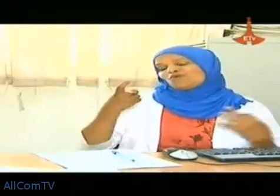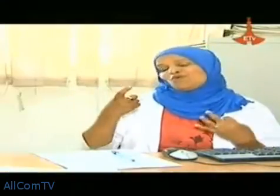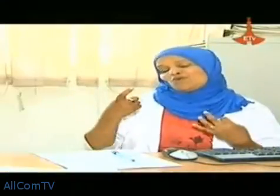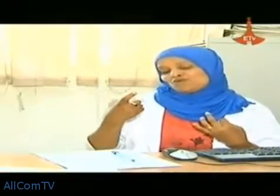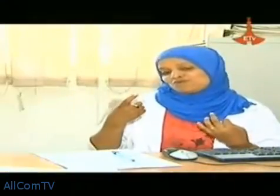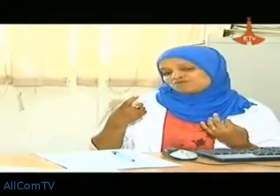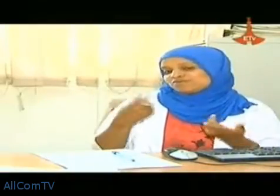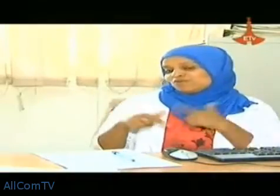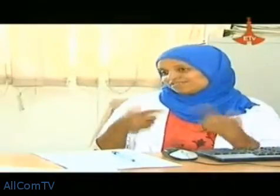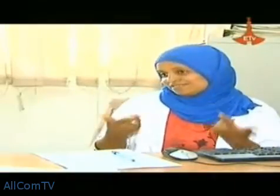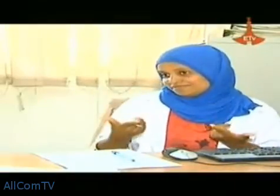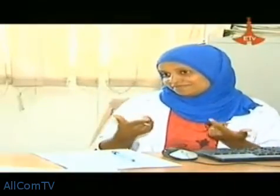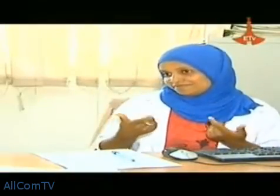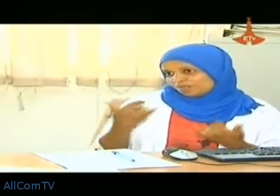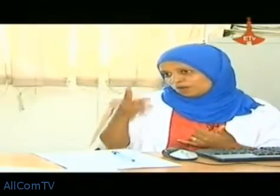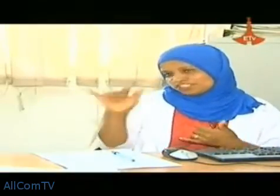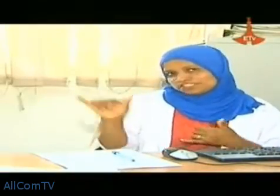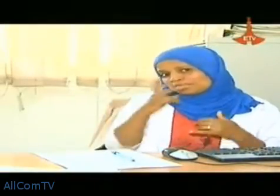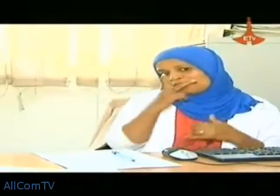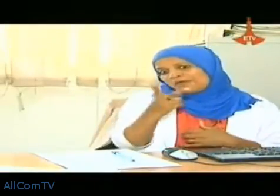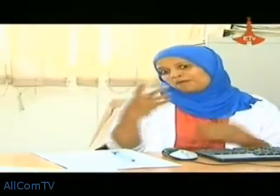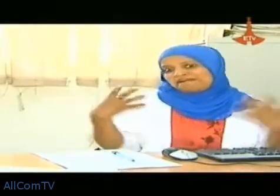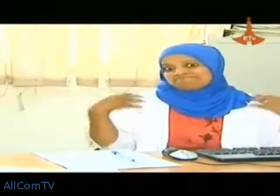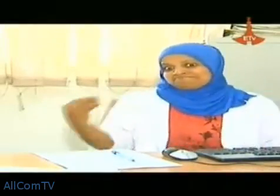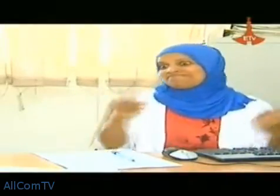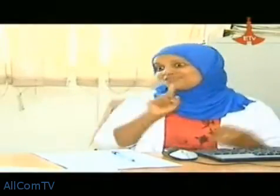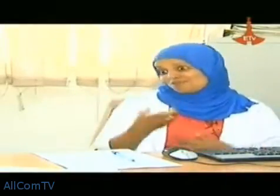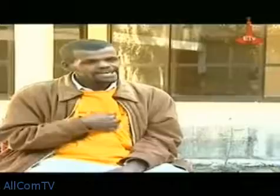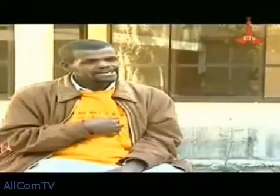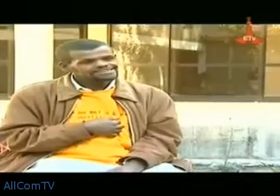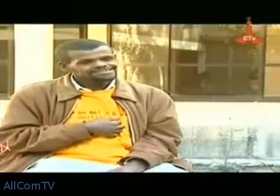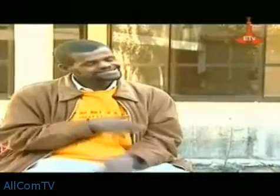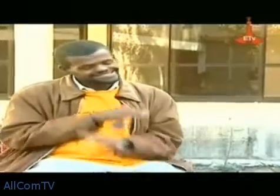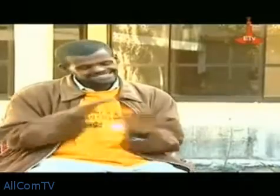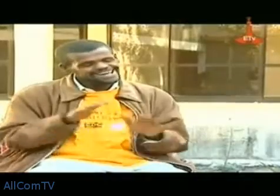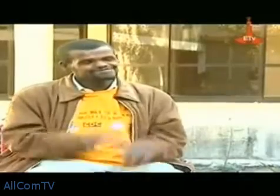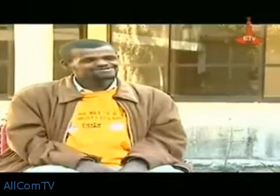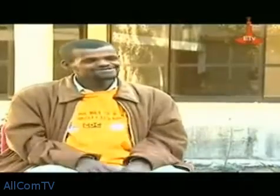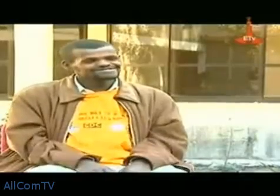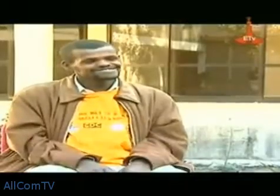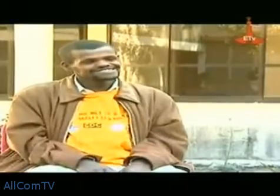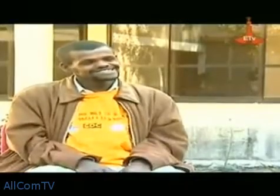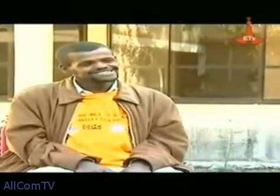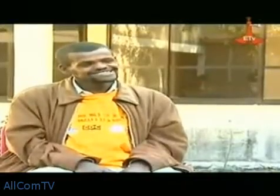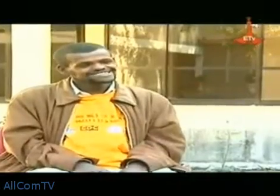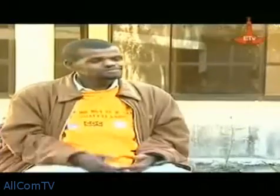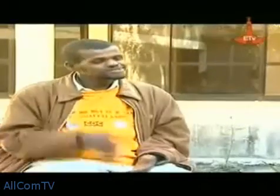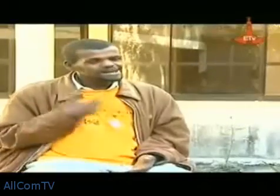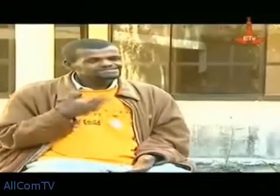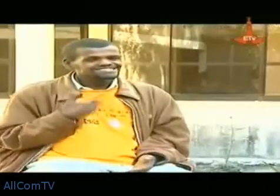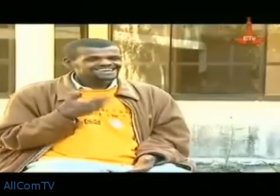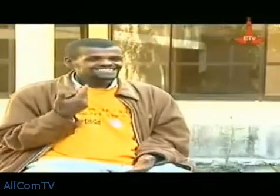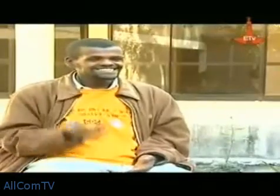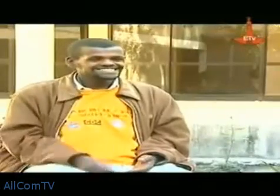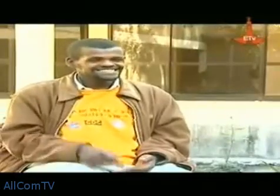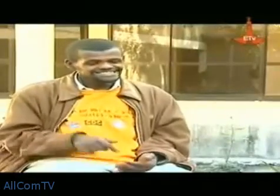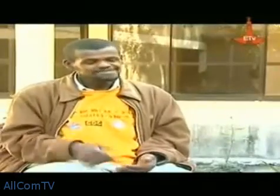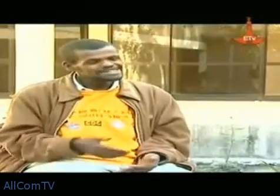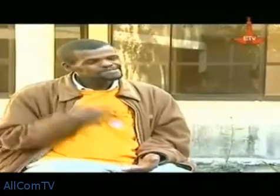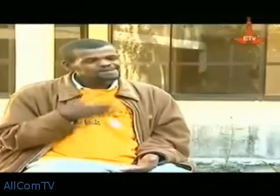መድኃኒቱን ከጀመረ በኋላ እንደምታዩ በሙሉ ጤንነት ላይ ይገኛል አሁን በጣም ሰላም ነኝ ከዚህ